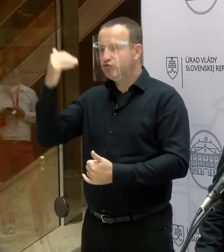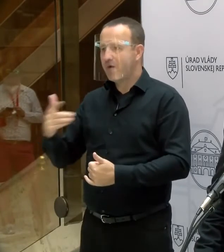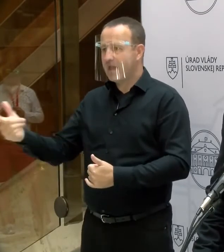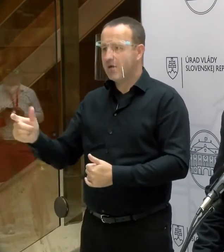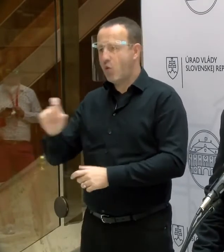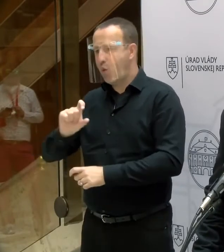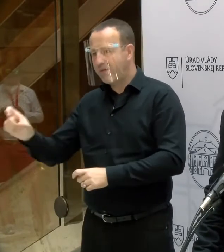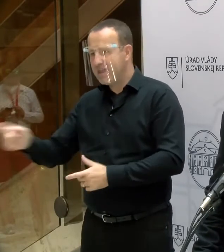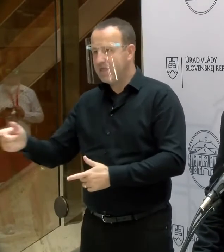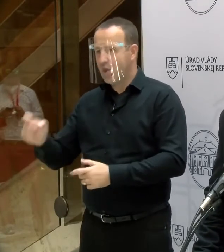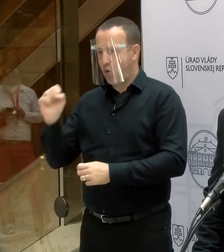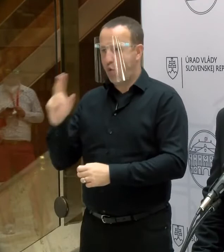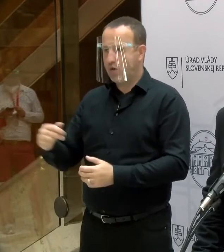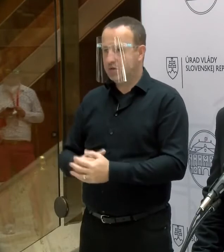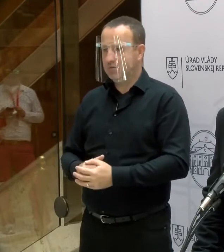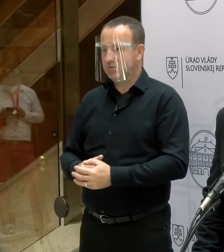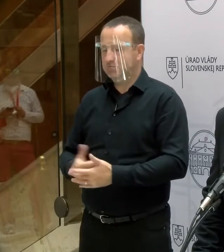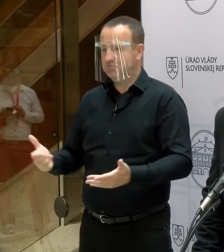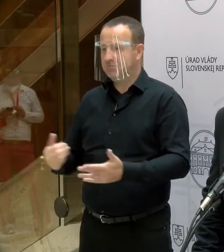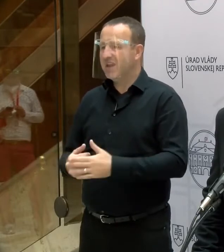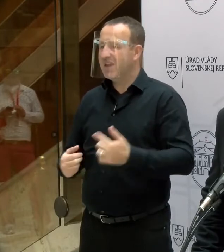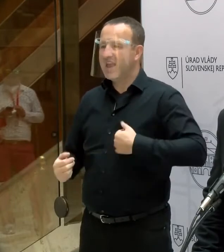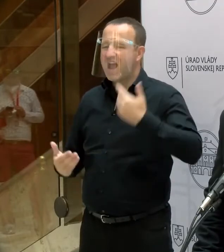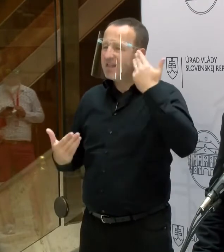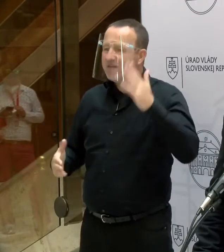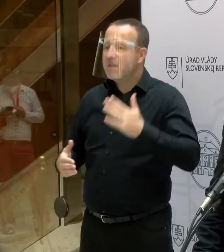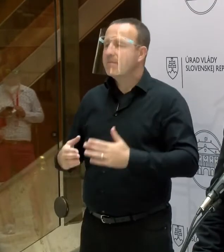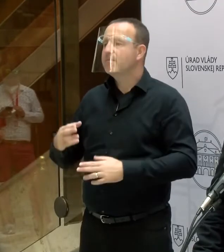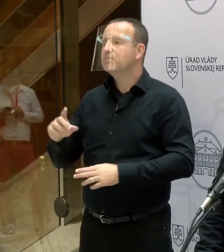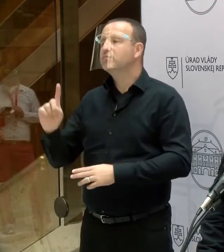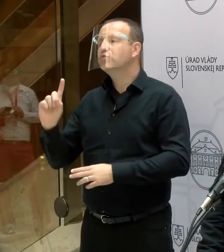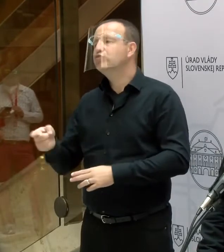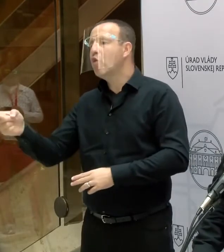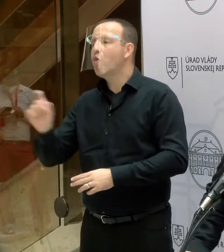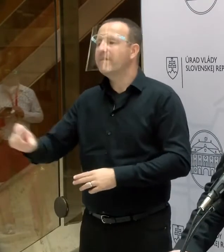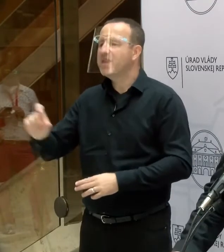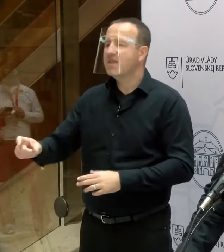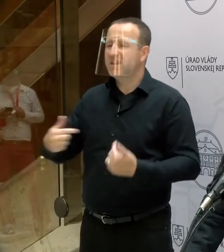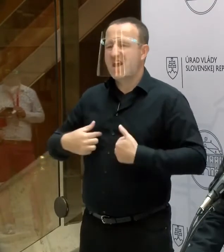je naďalej poslancom? Ja neviem, na základe čoho je obvinený naozaj,